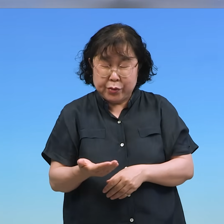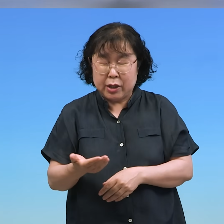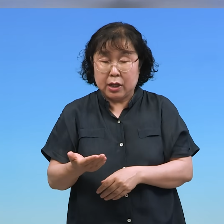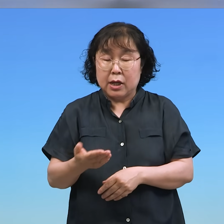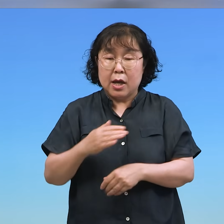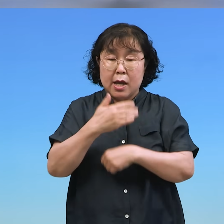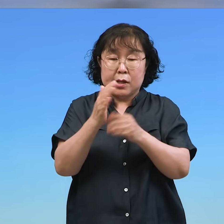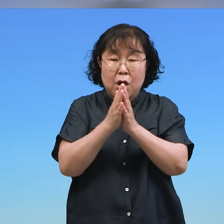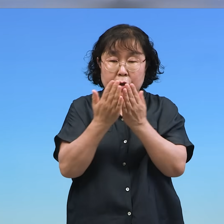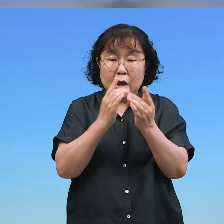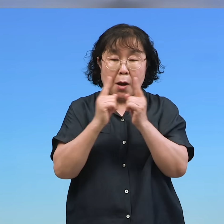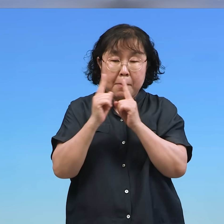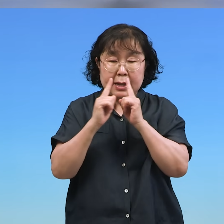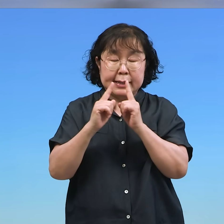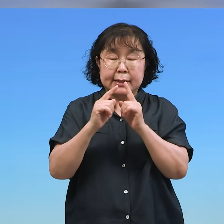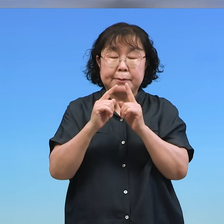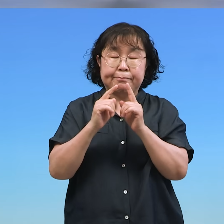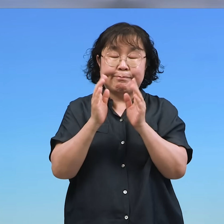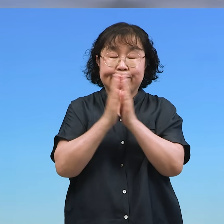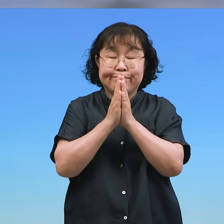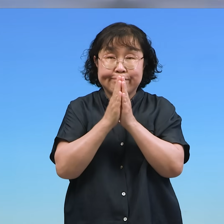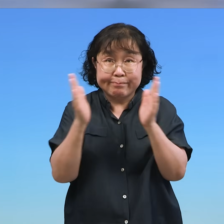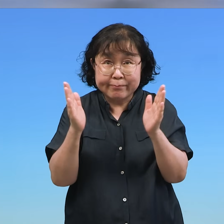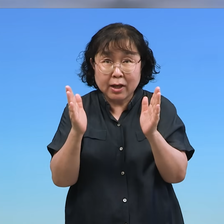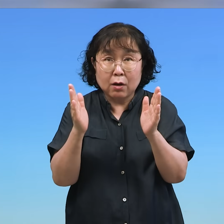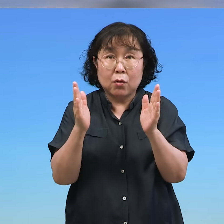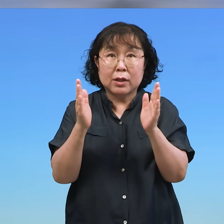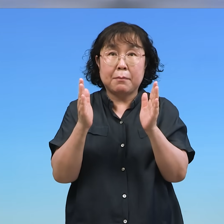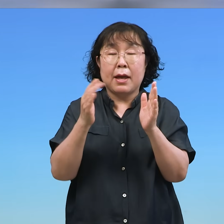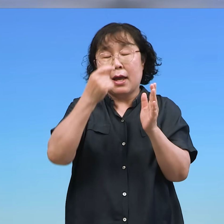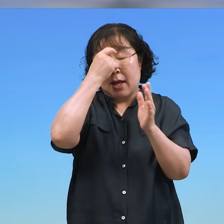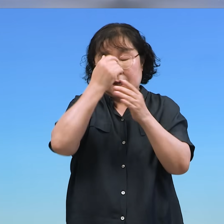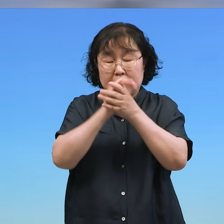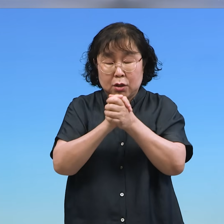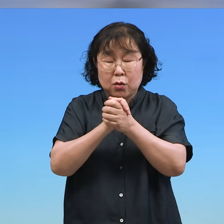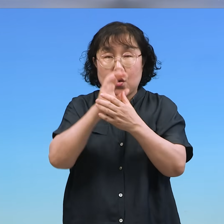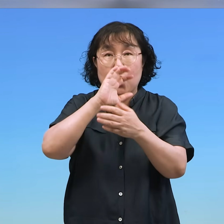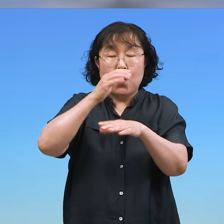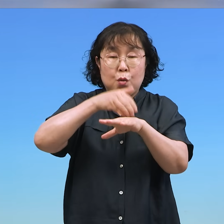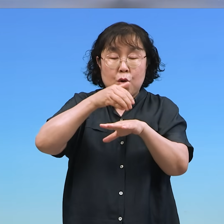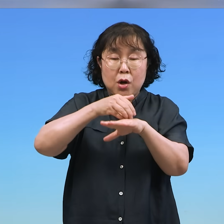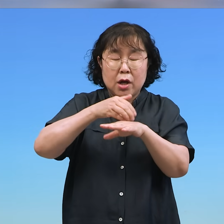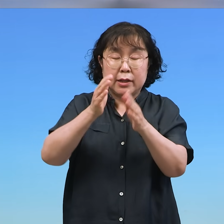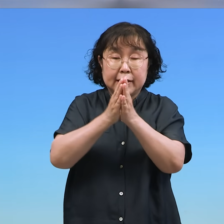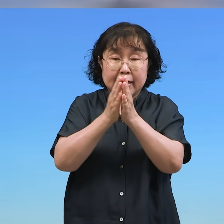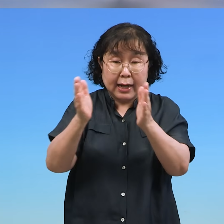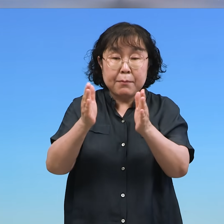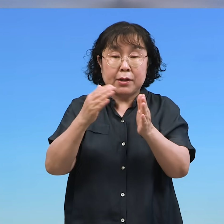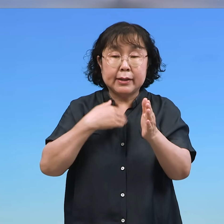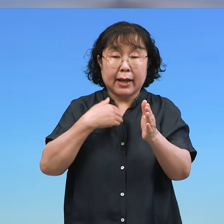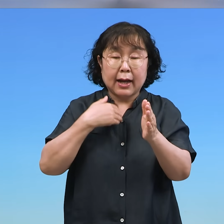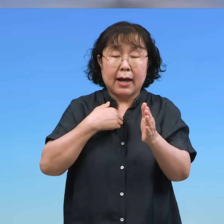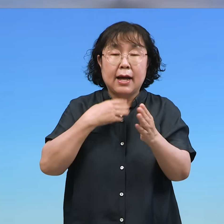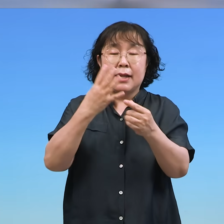읽기 기도 훈련을 시작하시면은 진도 나갈게요. 하셔야